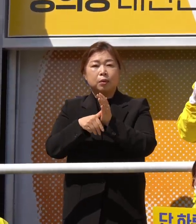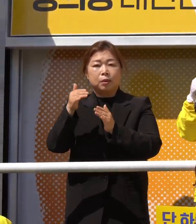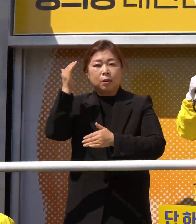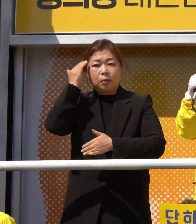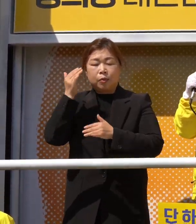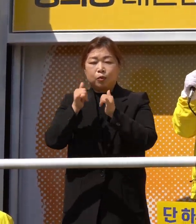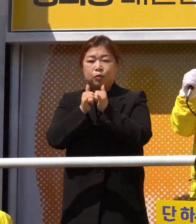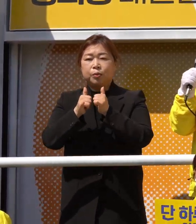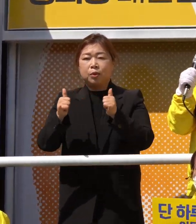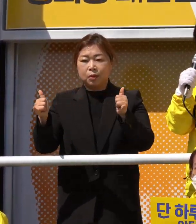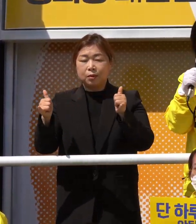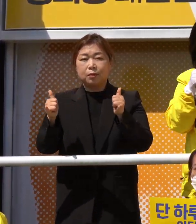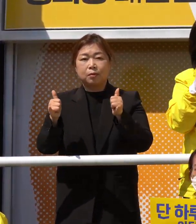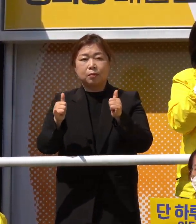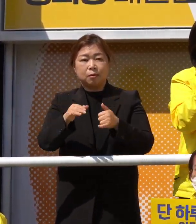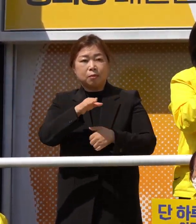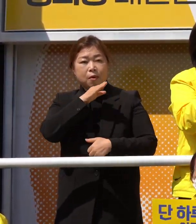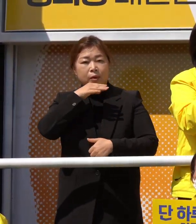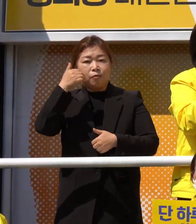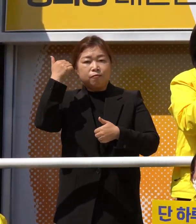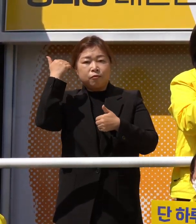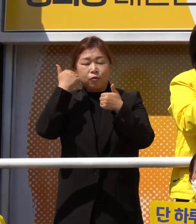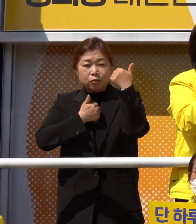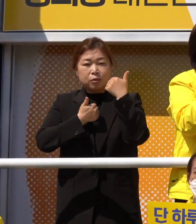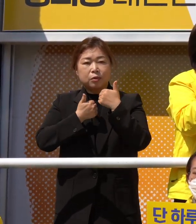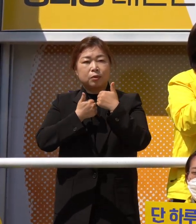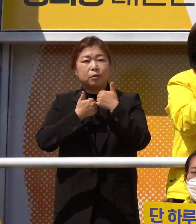대한민국 국민들은 과연 누구를